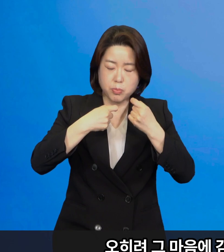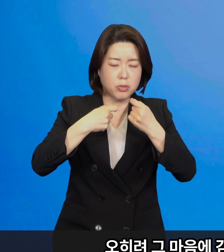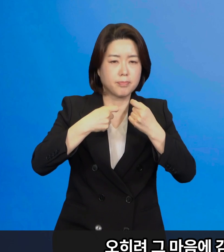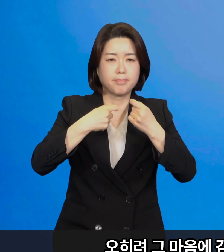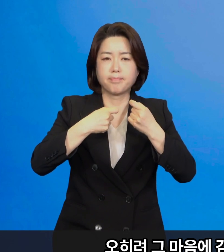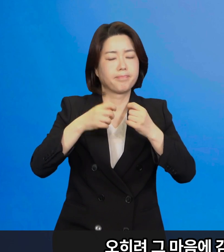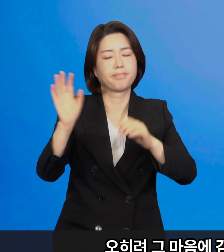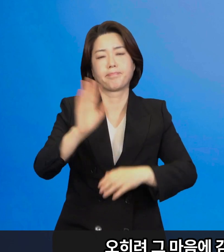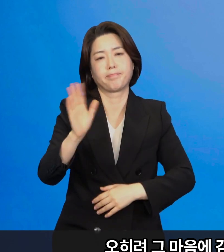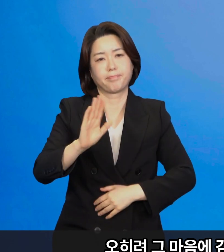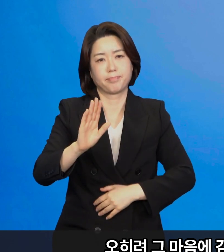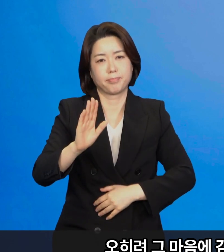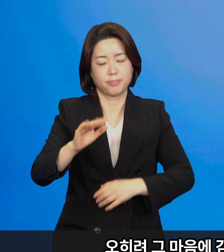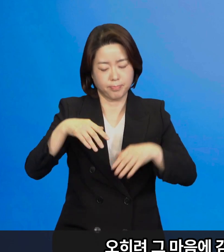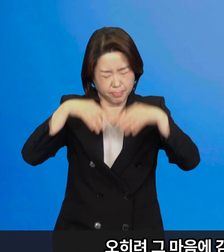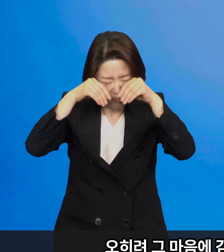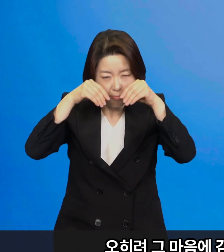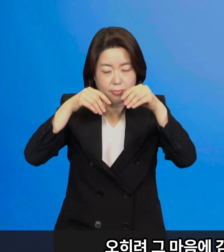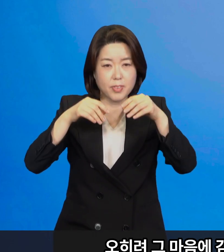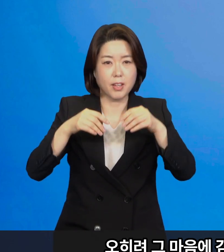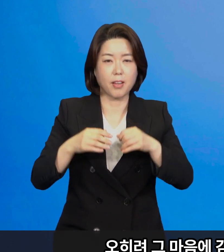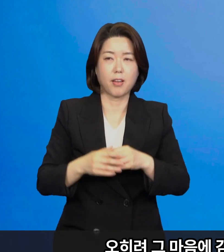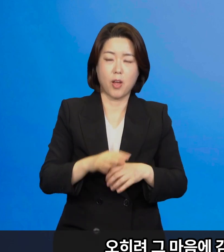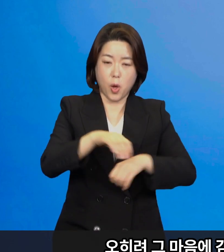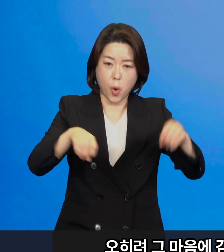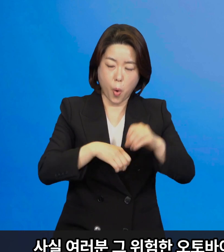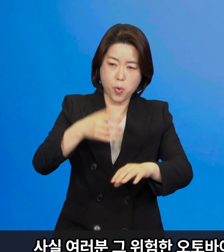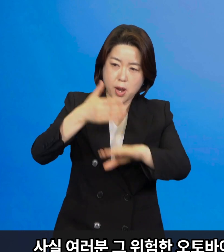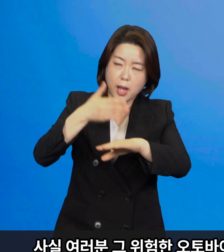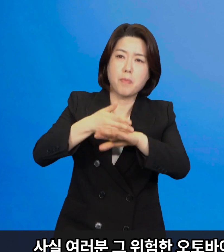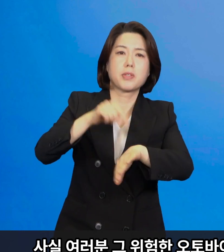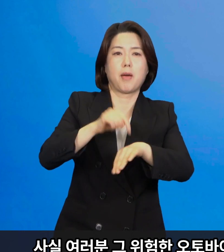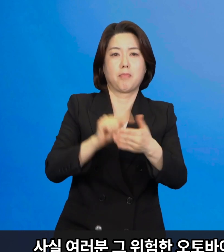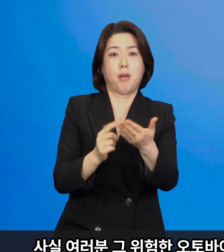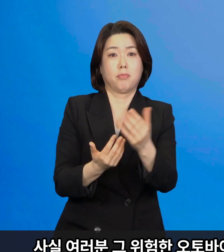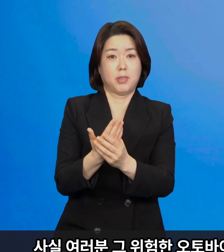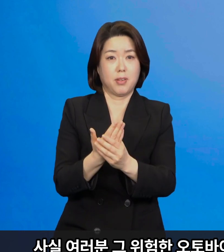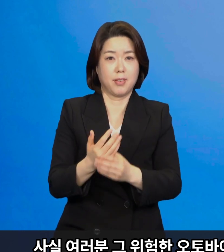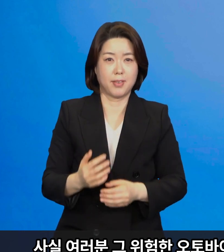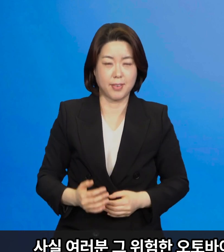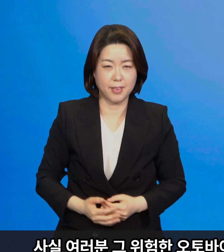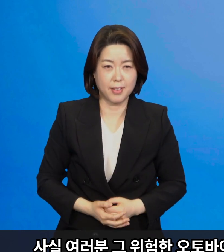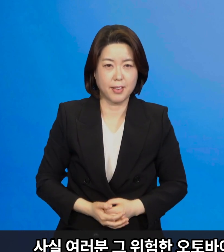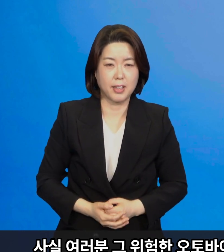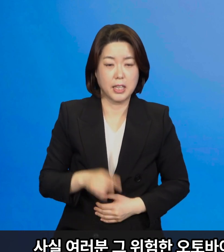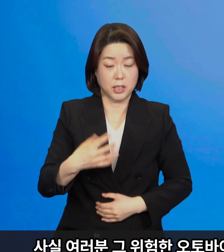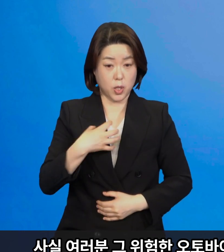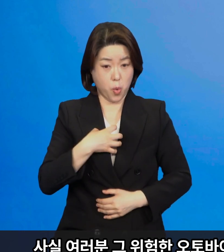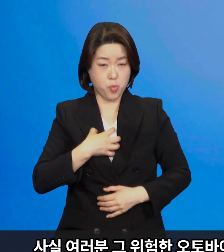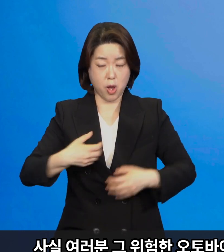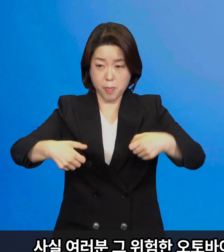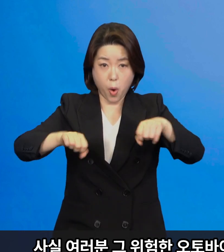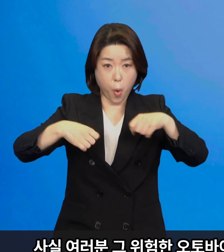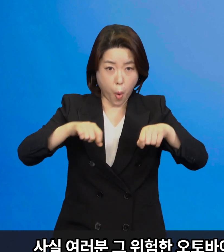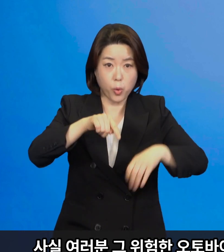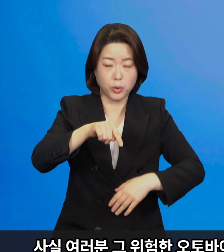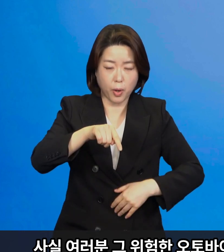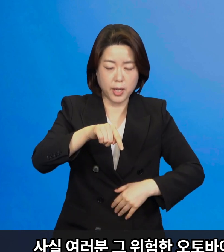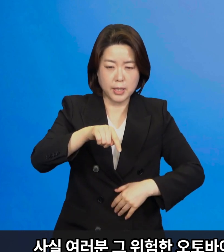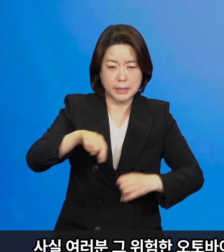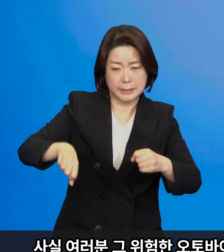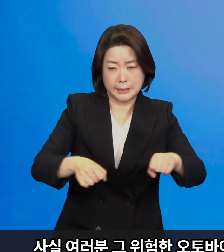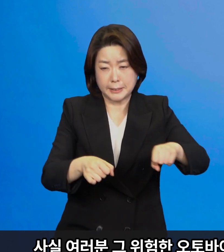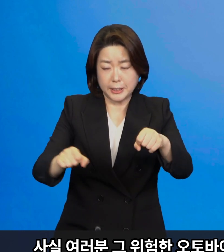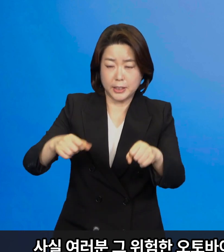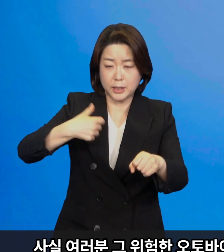않고 오히려 그 마음에 감사한 마음이 들더래요. 사실 여러분, 그 위험한 오토바이 몰았던